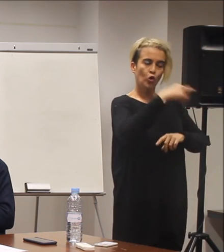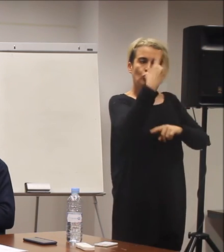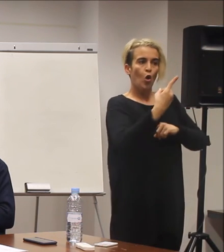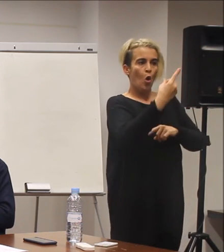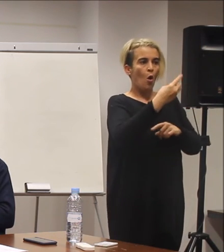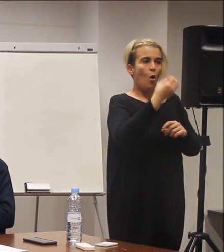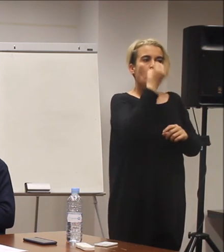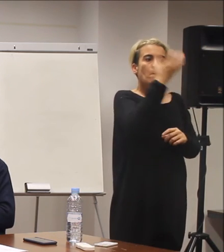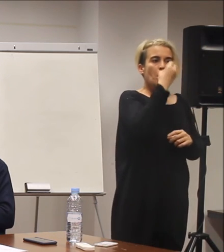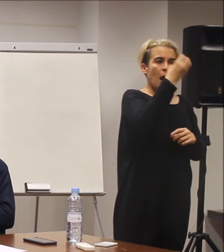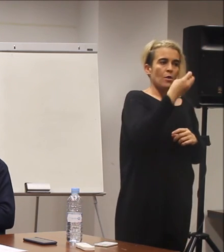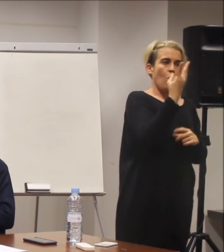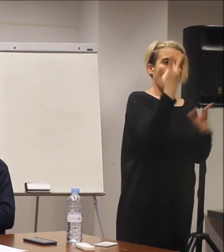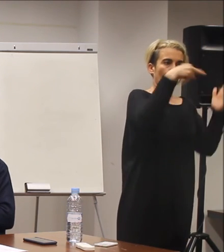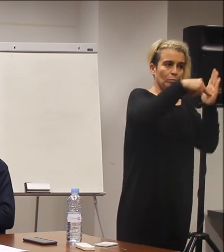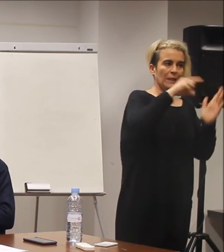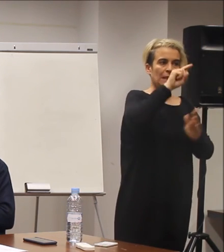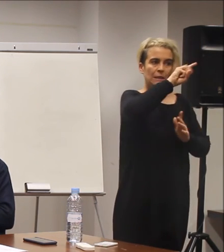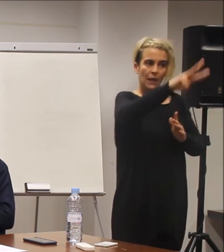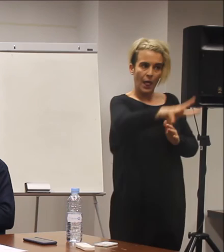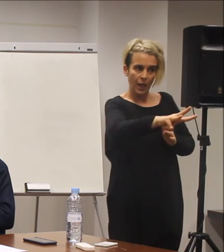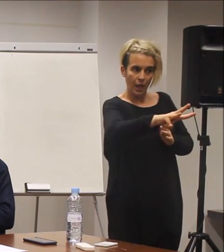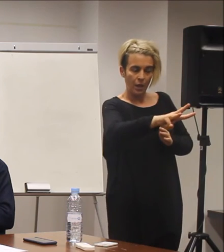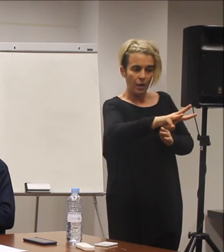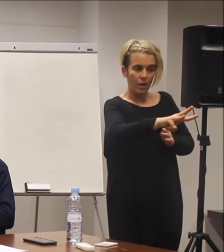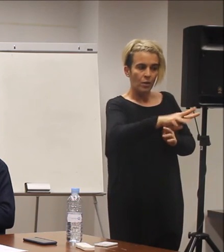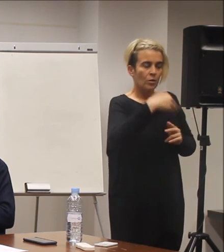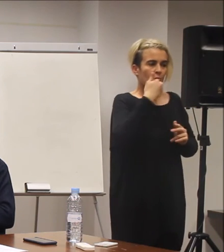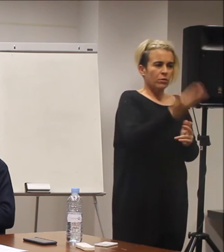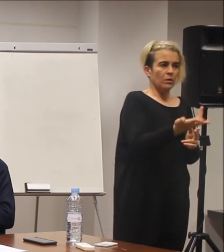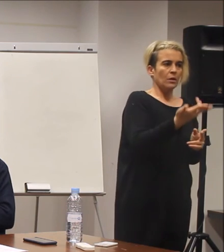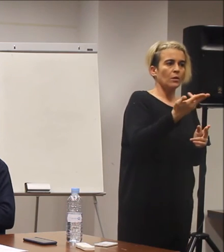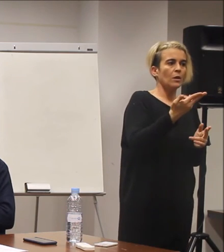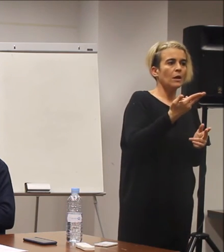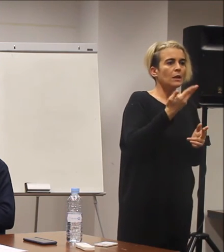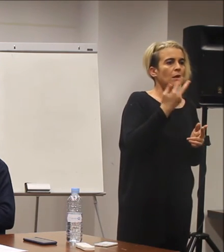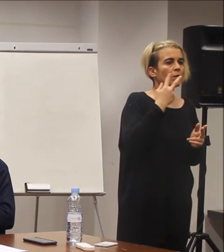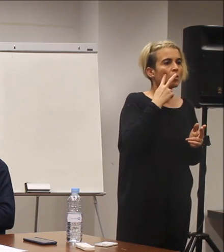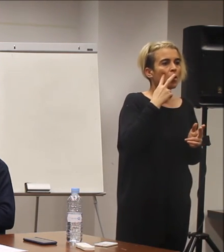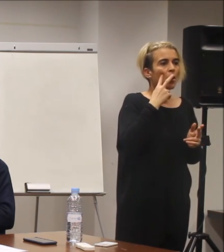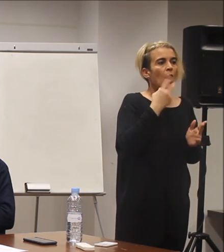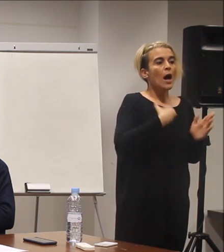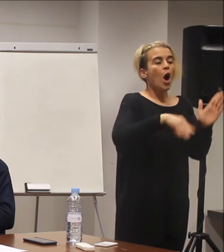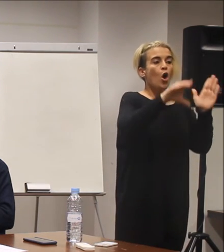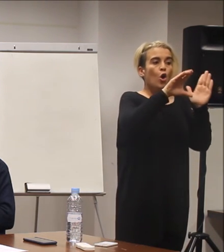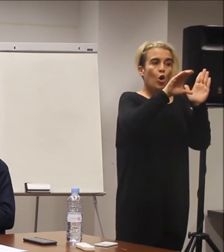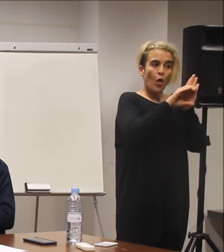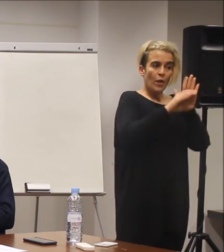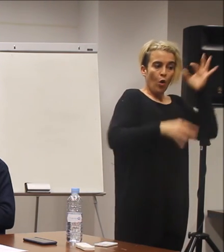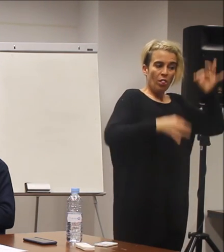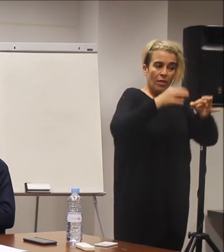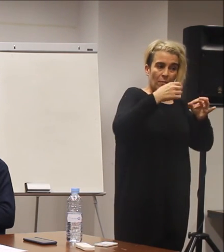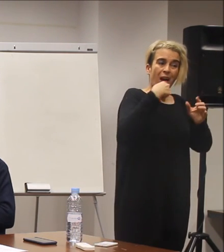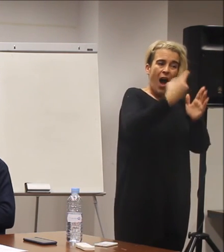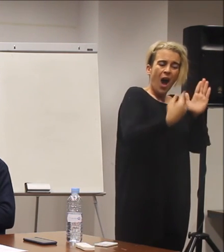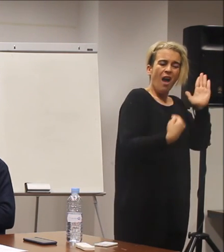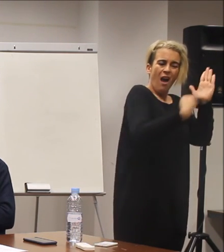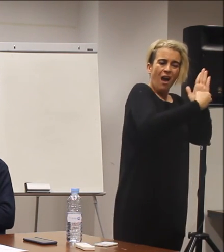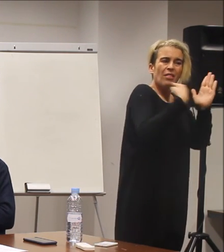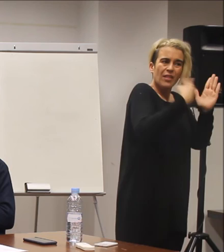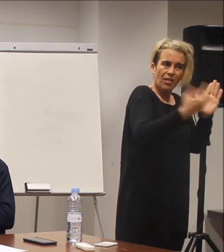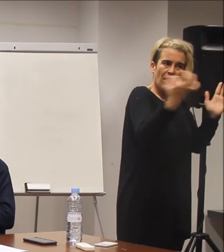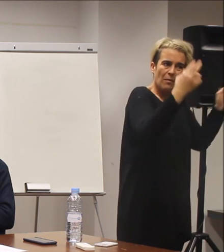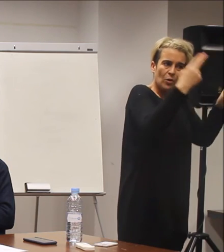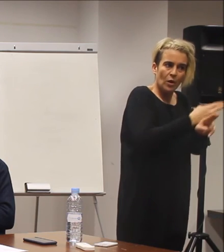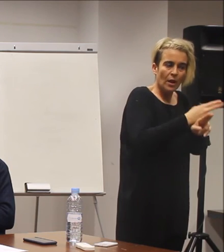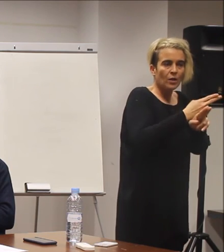limita las consecuencias de la nulidad que está reconocida en el artículo 1331 del Código Civil. ¿Qué ha pasado? Que se ha planteado